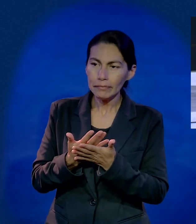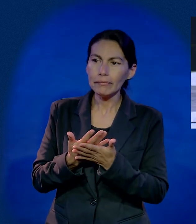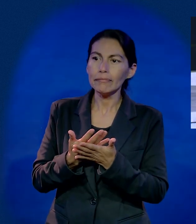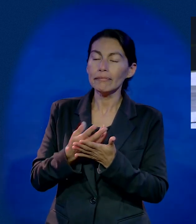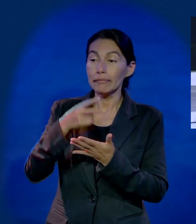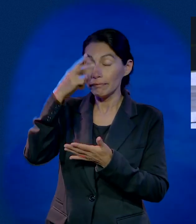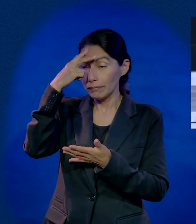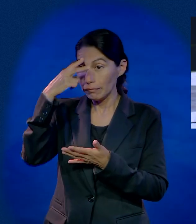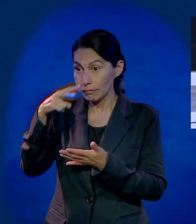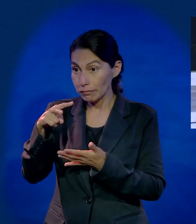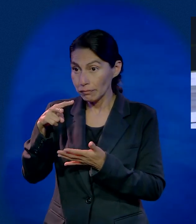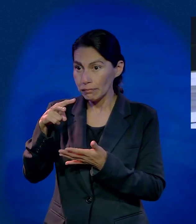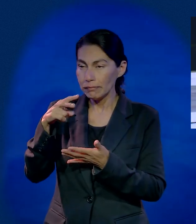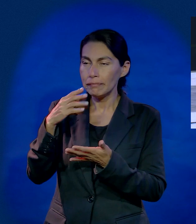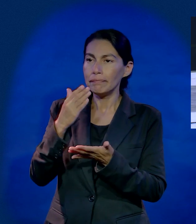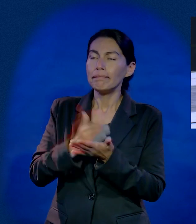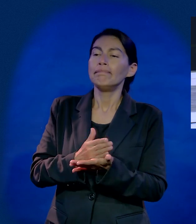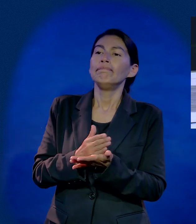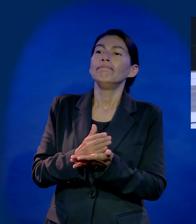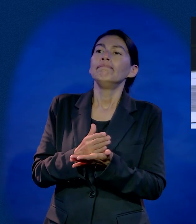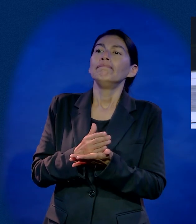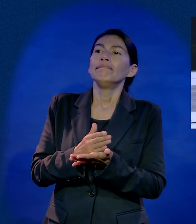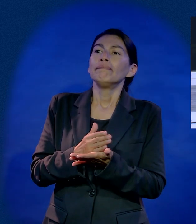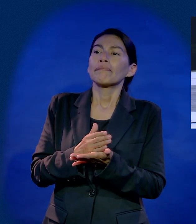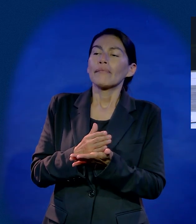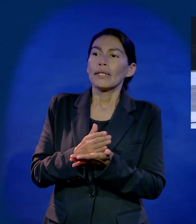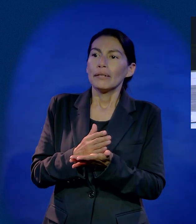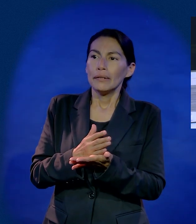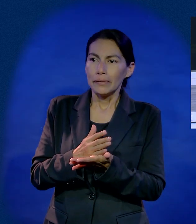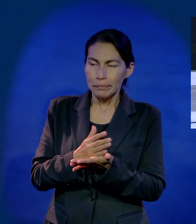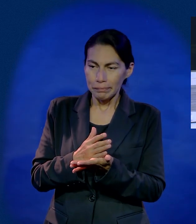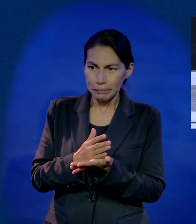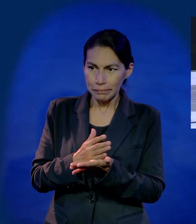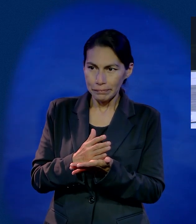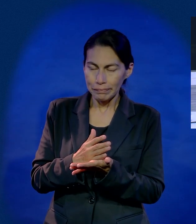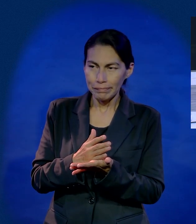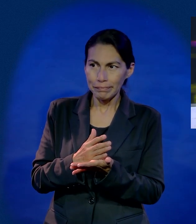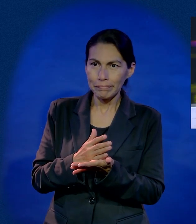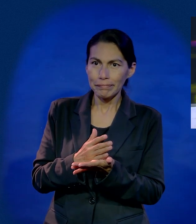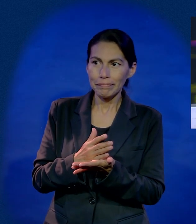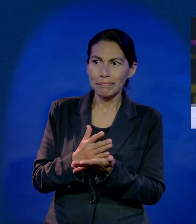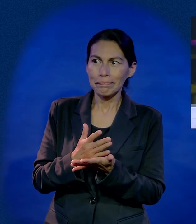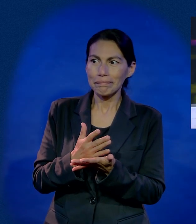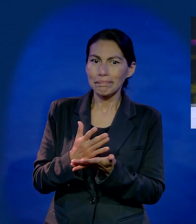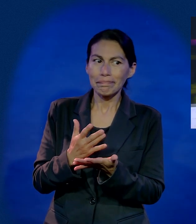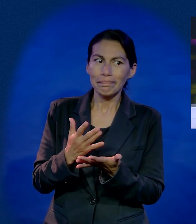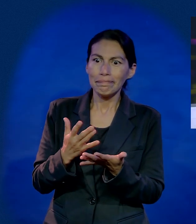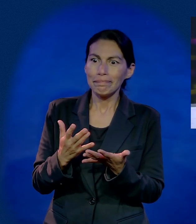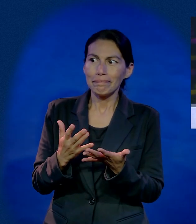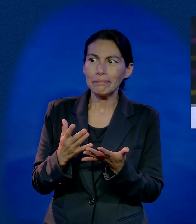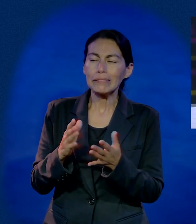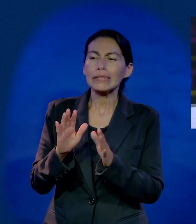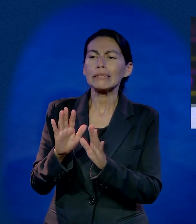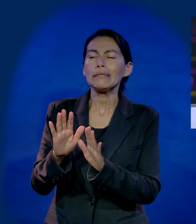conservadora, mexicana. Y entonces te detienes y dices,